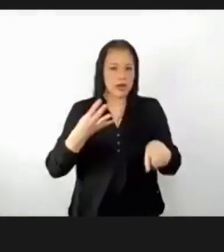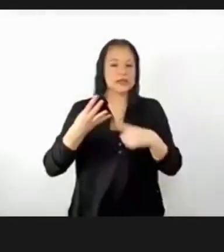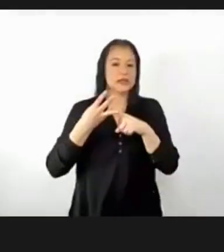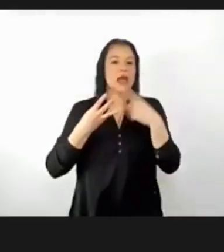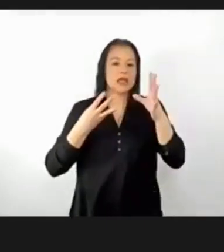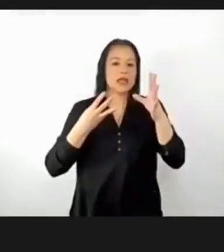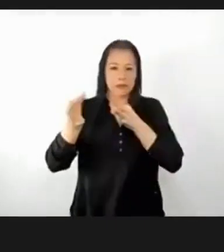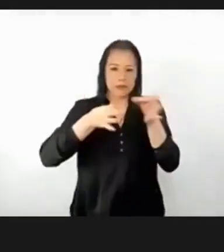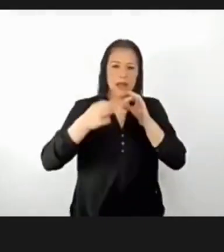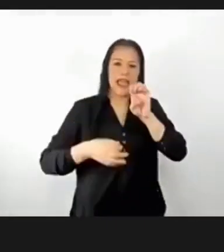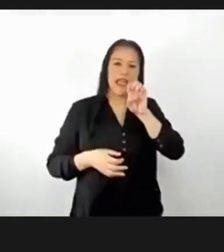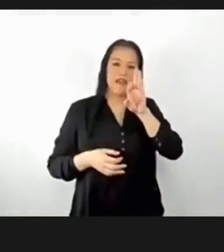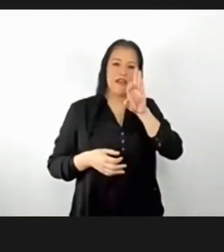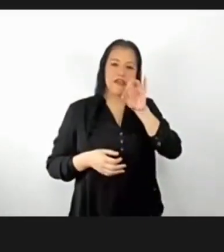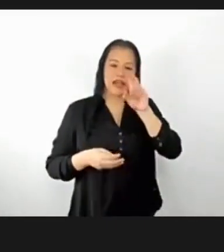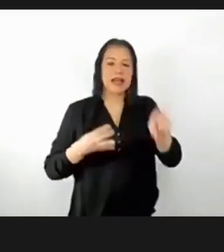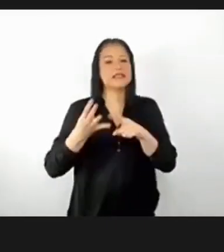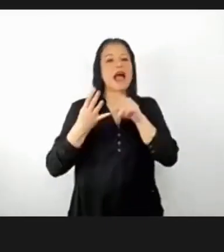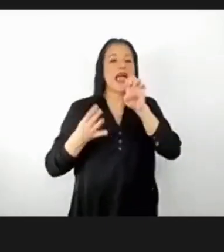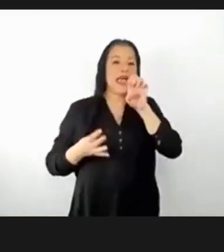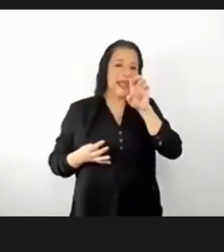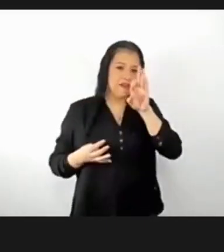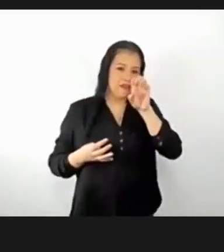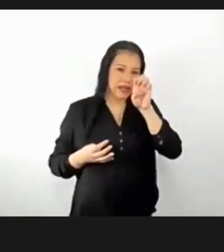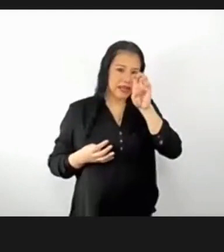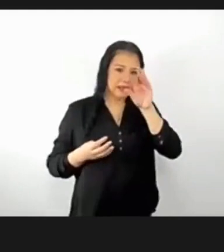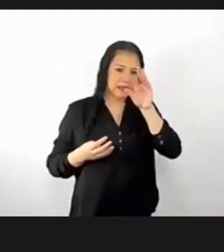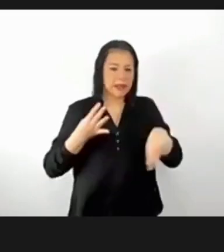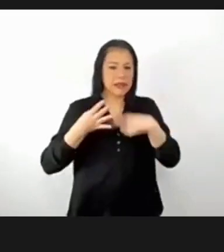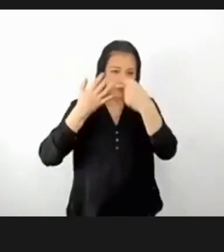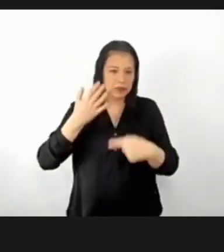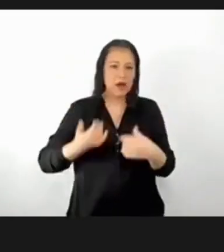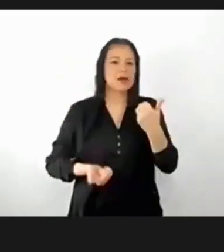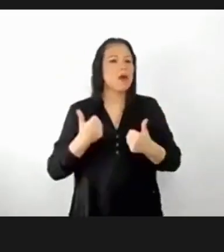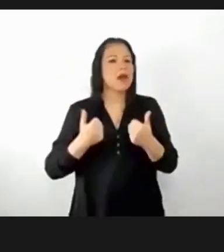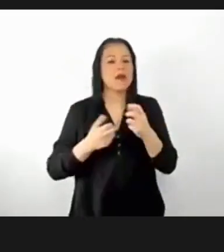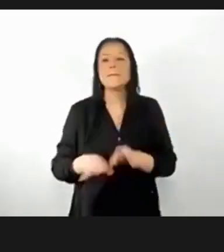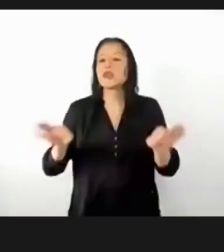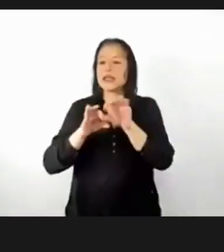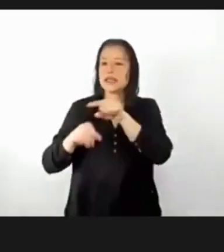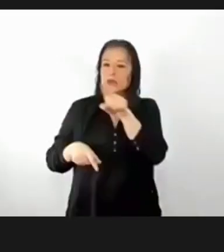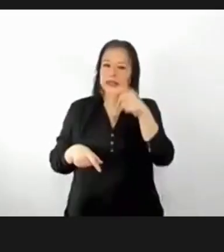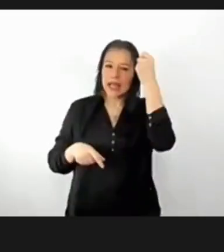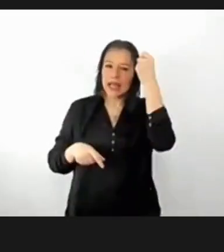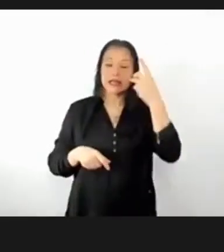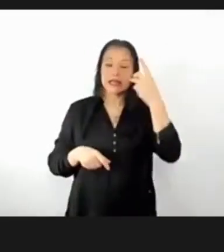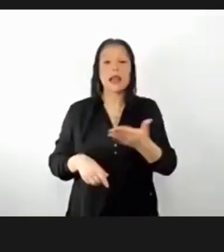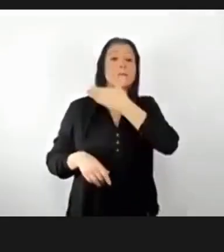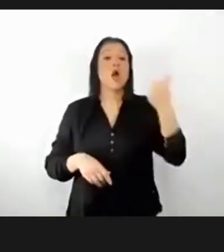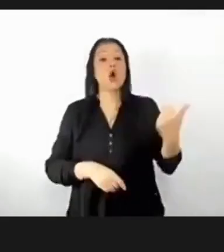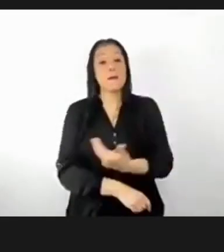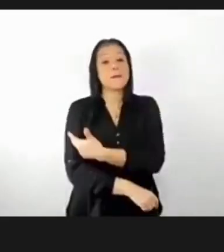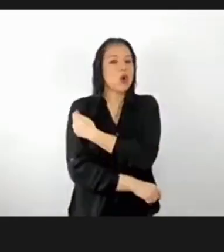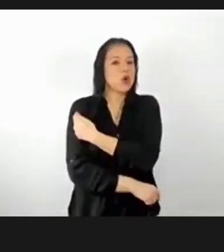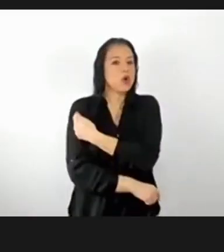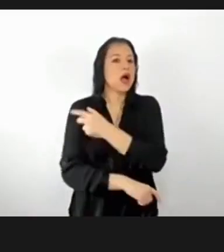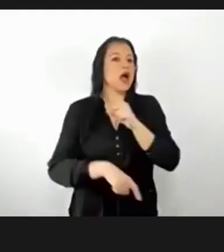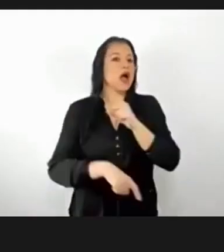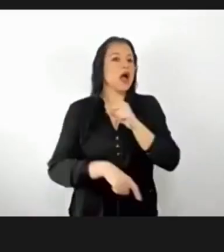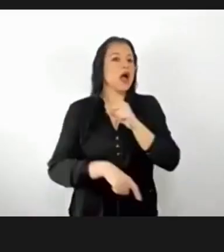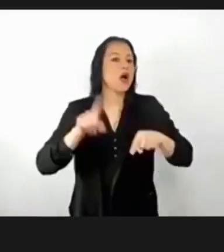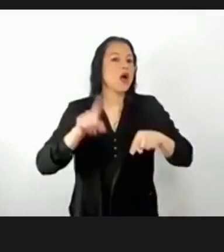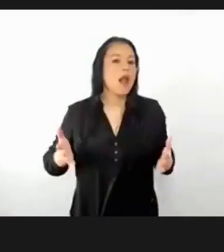revisado qué es eficacia, qué es efectividad. Entonces, lo importante aquí es entender que la mejor vacuna es aquella